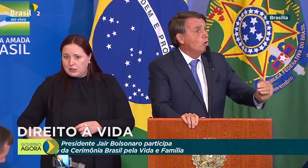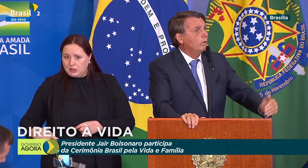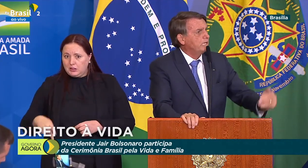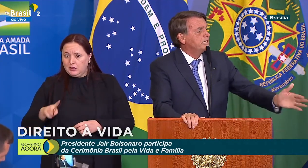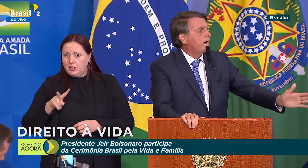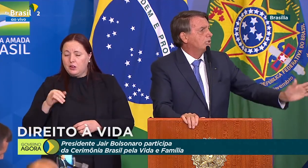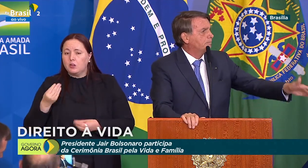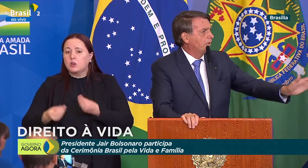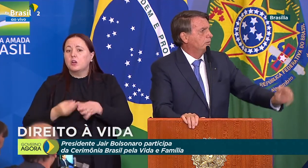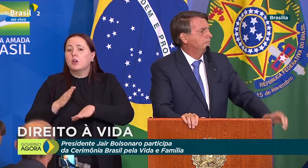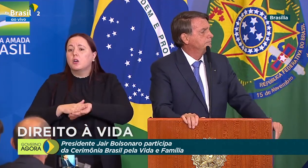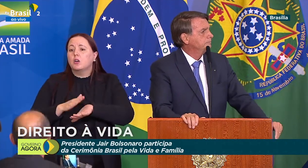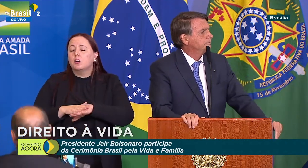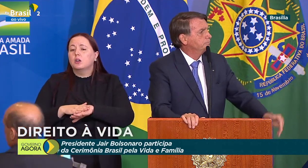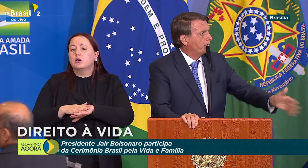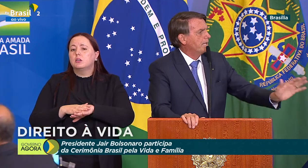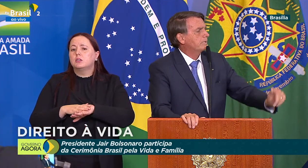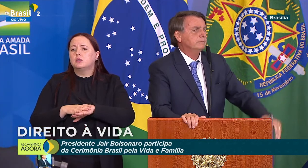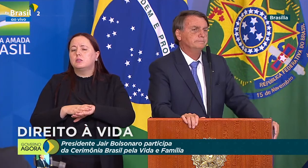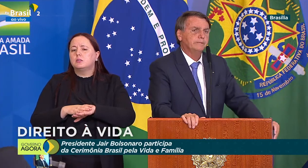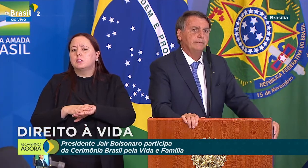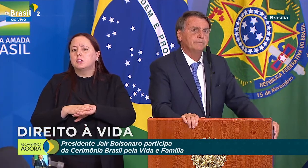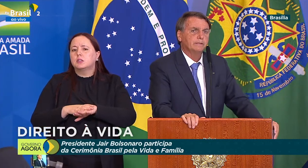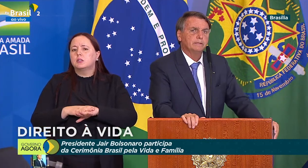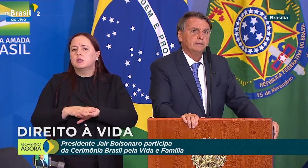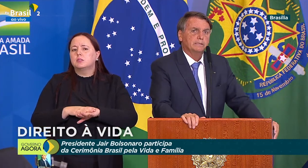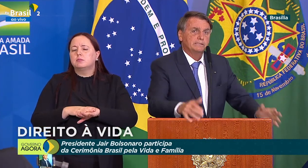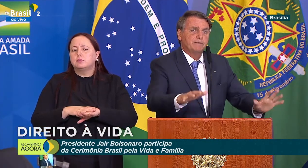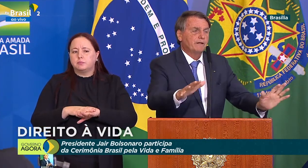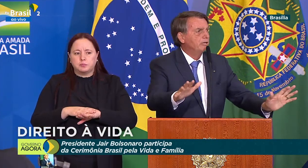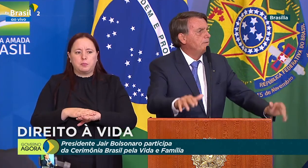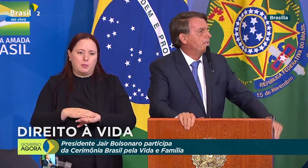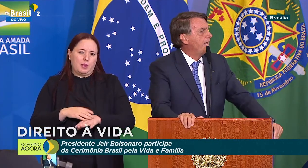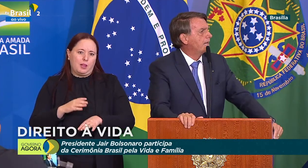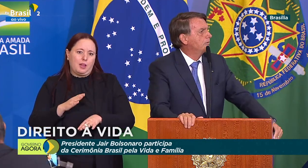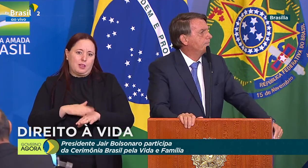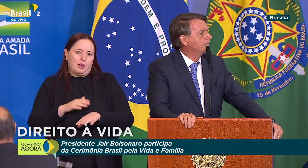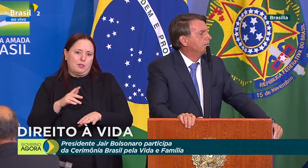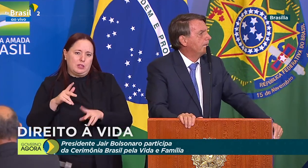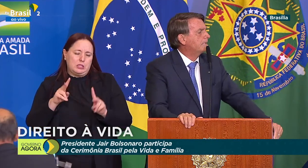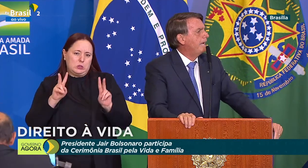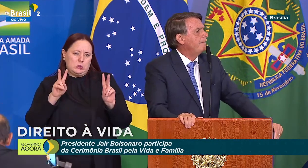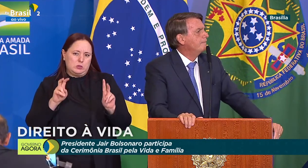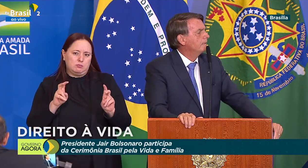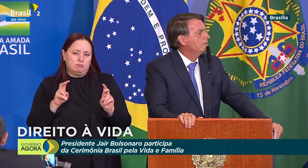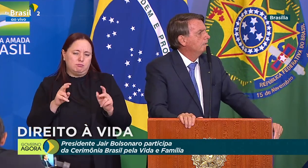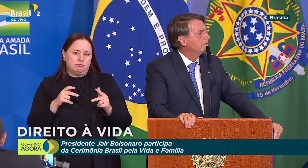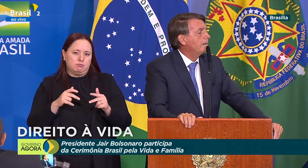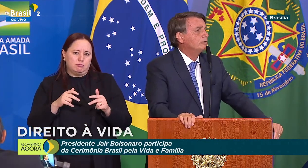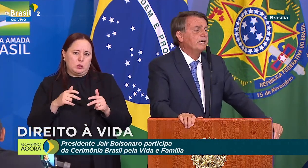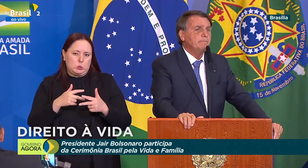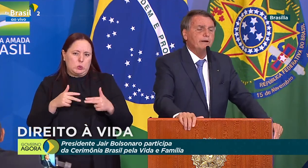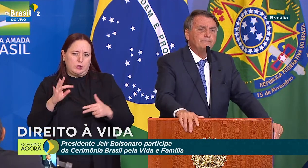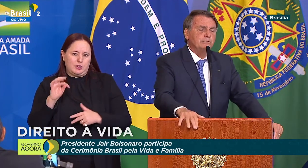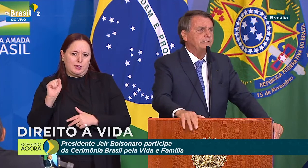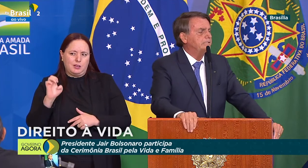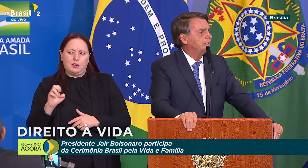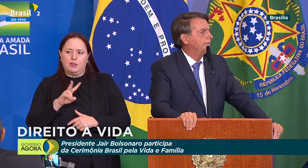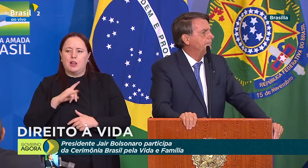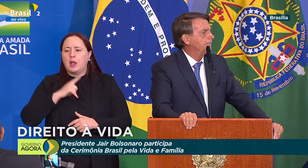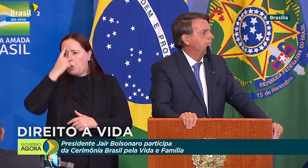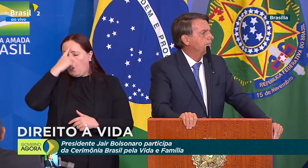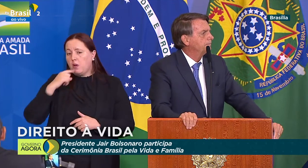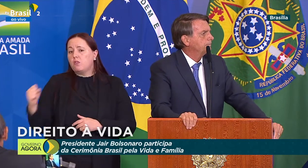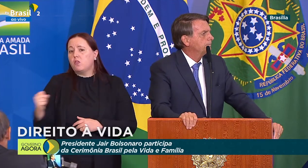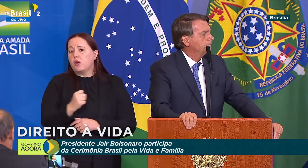ela usa n e outro indicado pelo por esse né que está fazendo mizera do TSE vai botar aqui